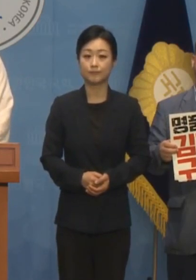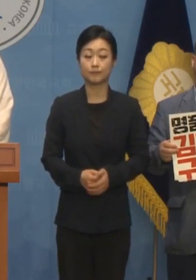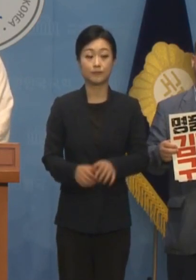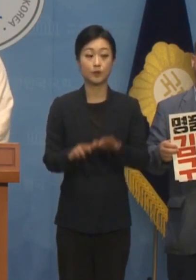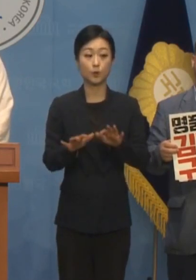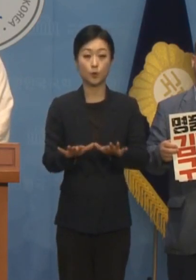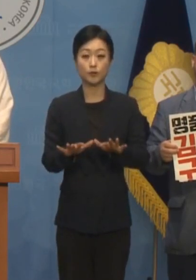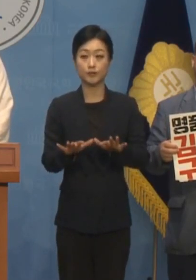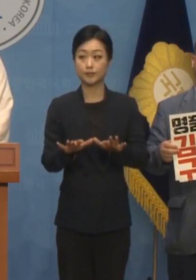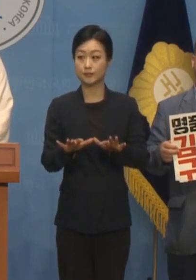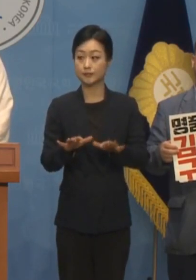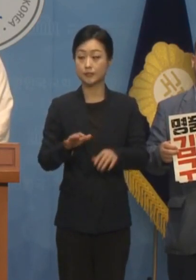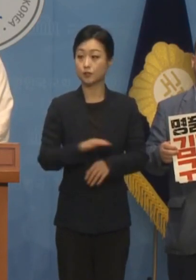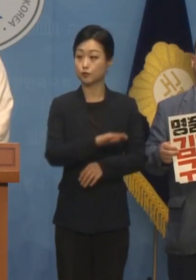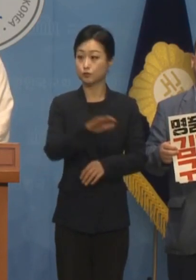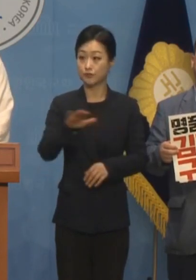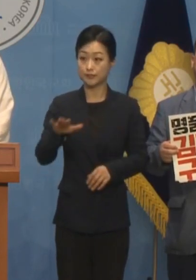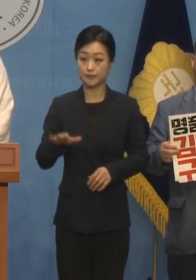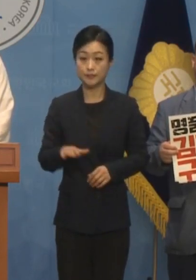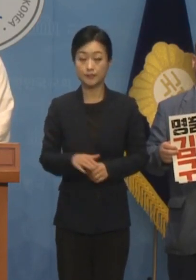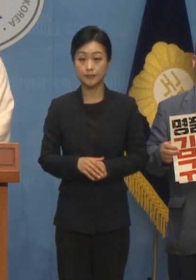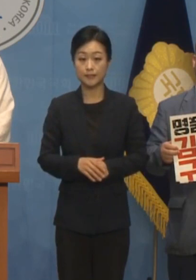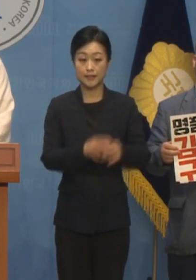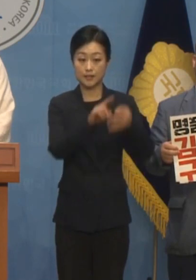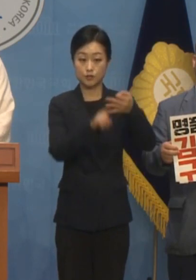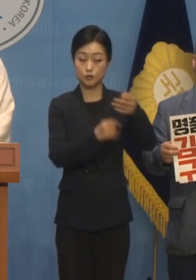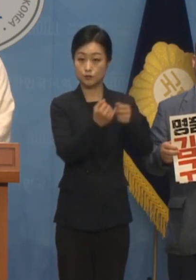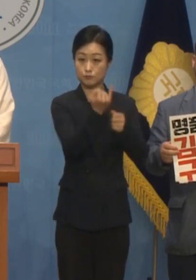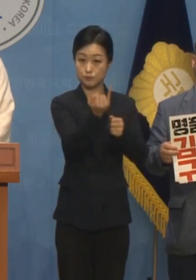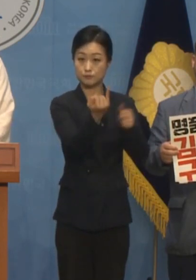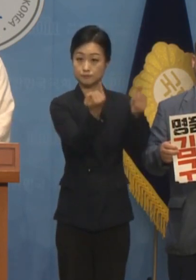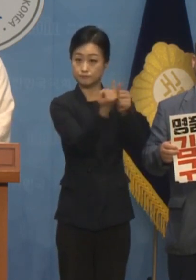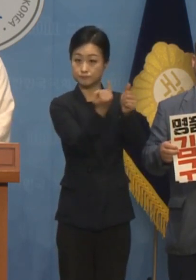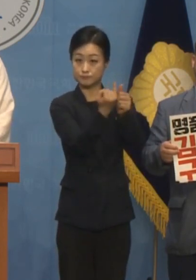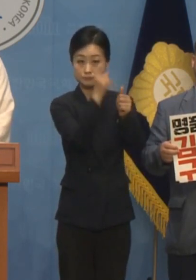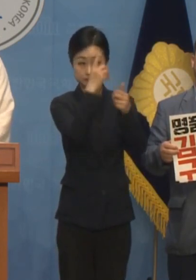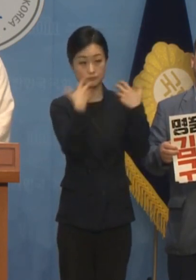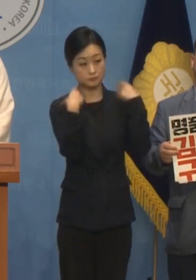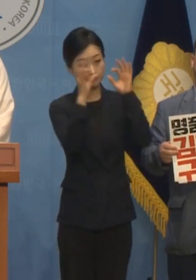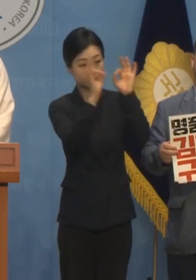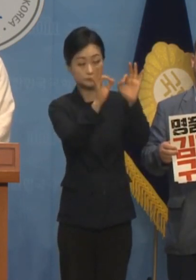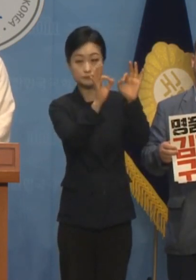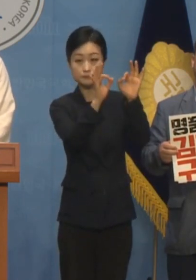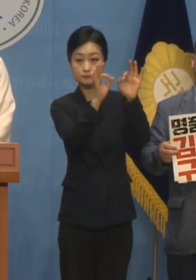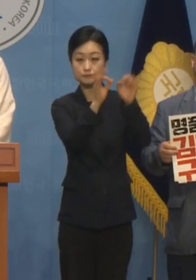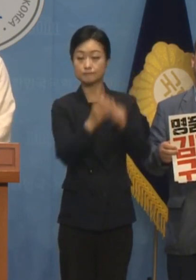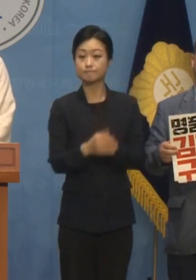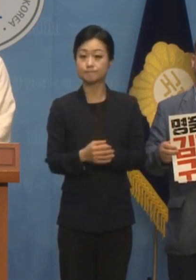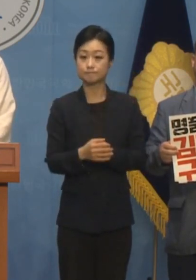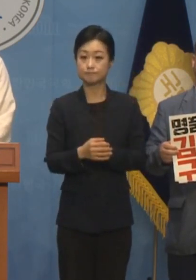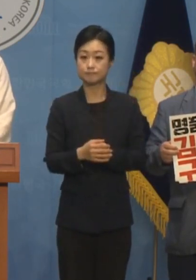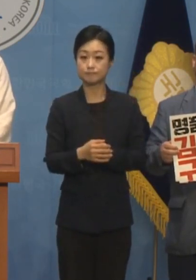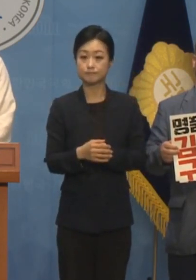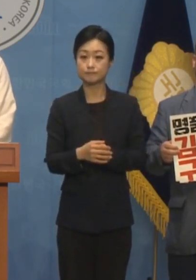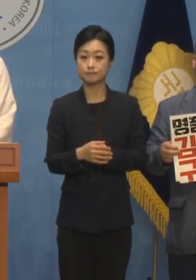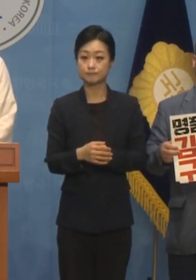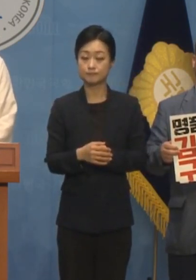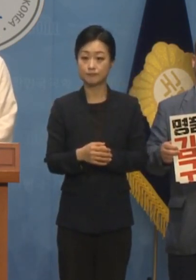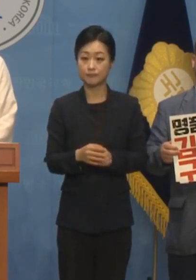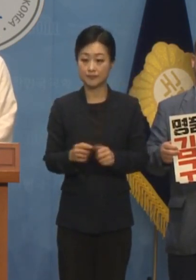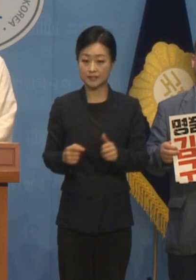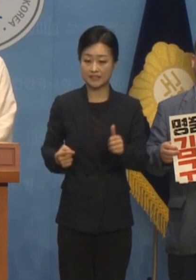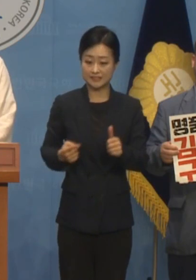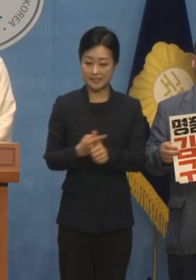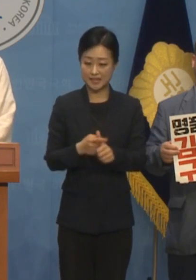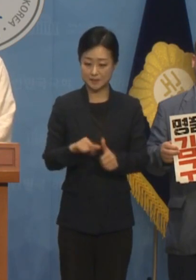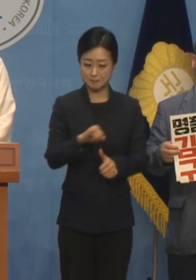오늘 우리가 직시하는 김건희 윤석열 정권은 치명적 재앙을 일으키는 살인